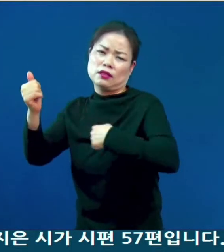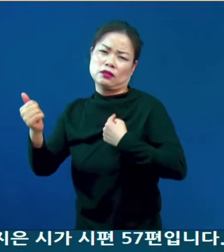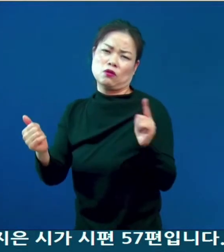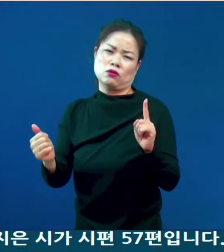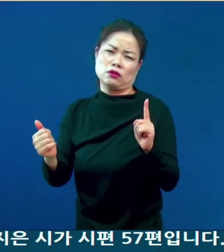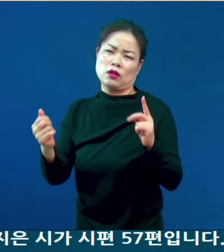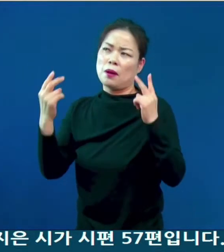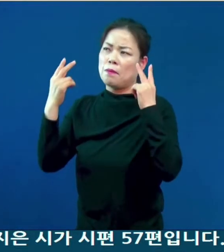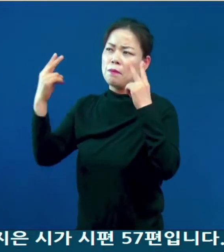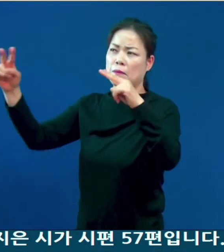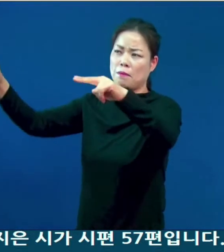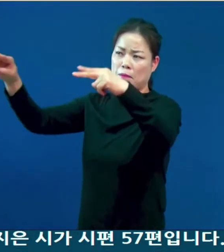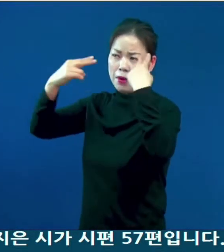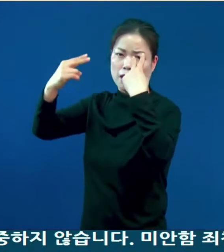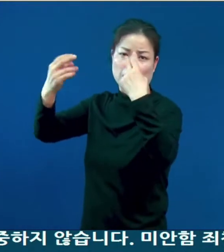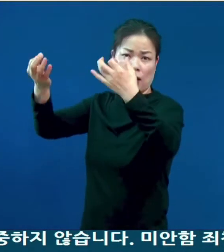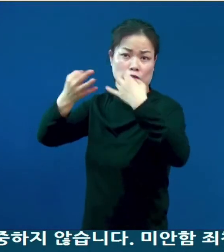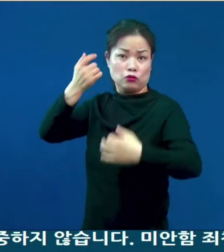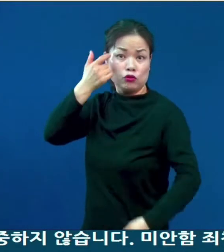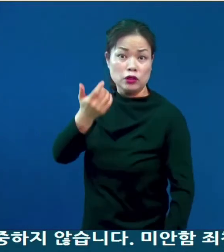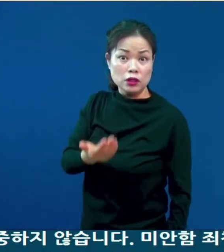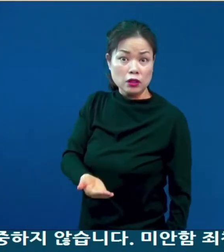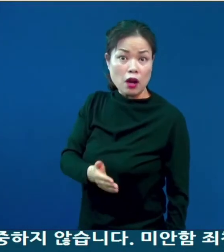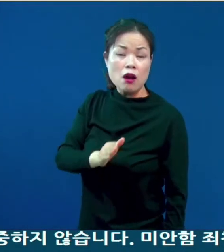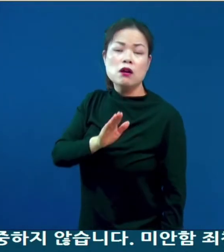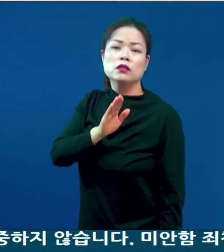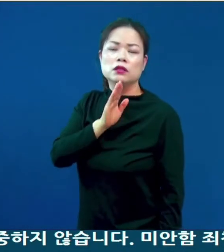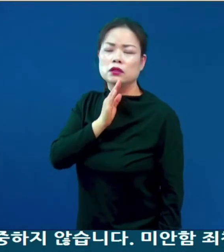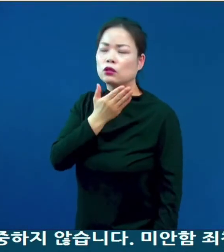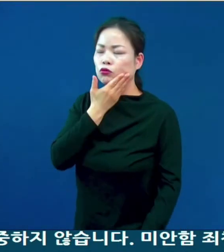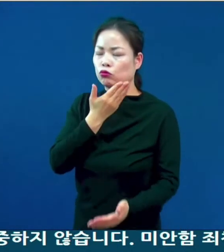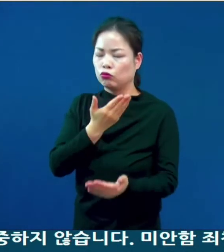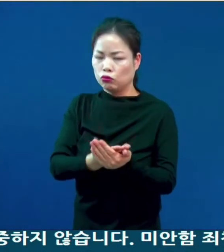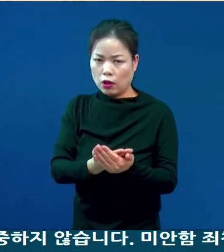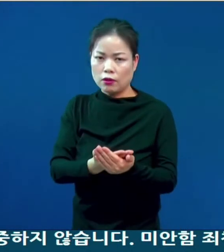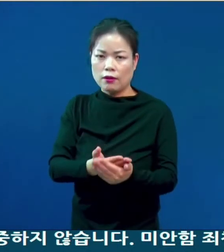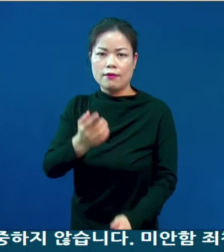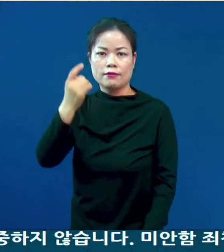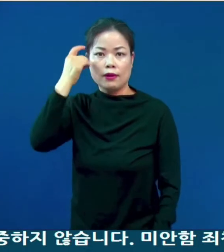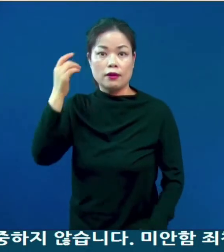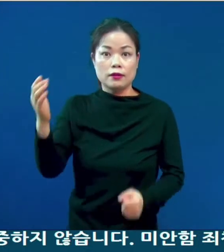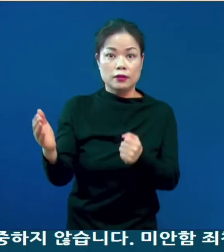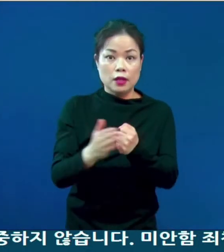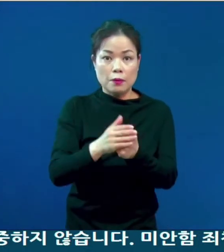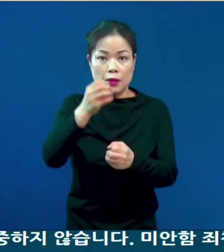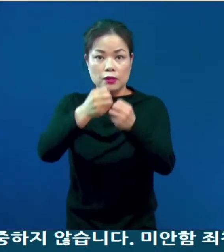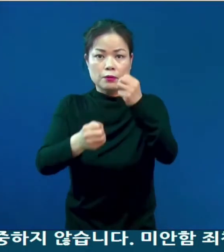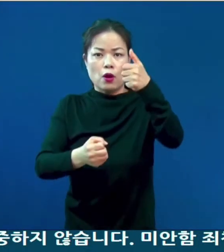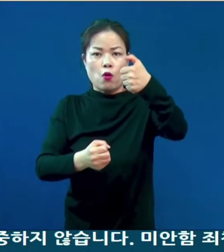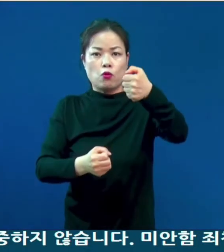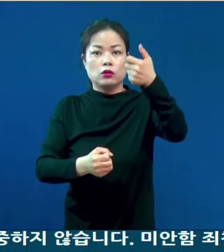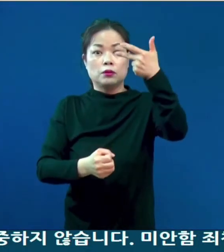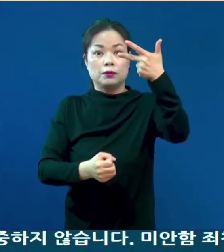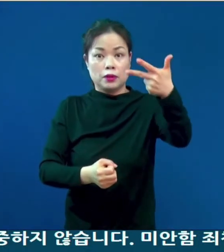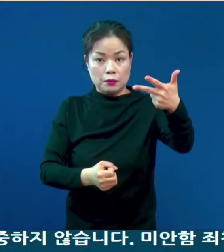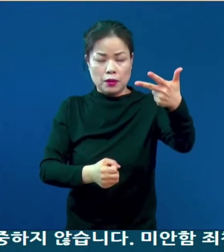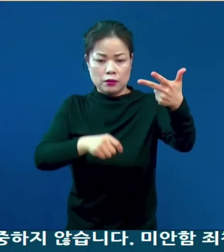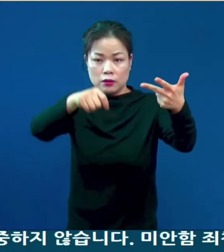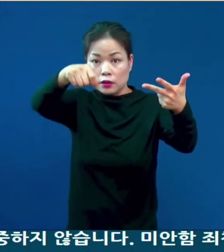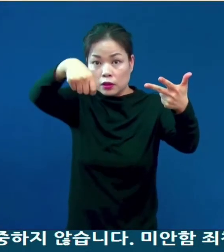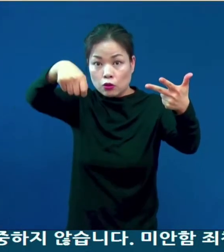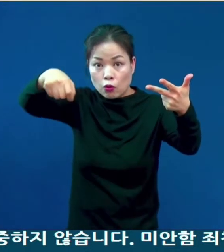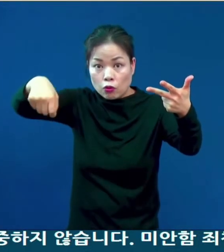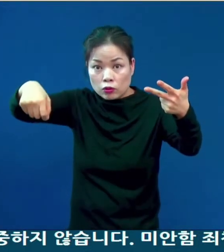어떻게 바라봐 주시는가가 진짜 중요하다라고 하는 것을 알았기 때문에 시편 57편을